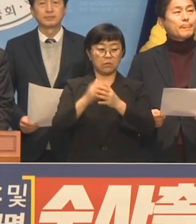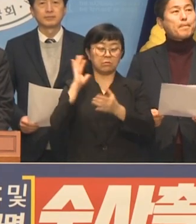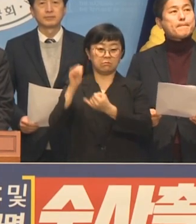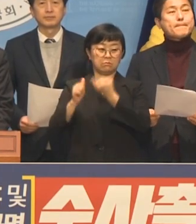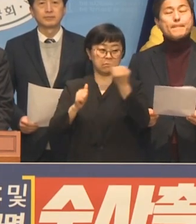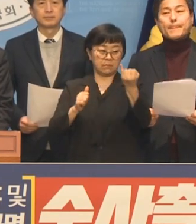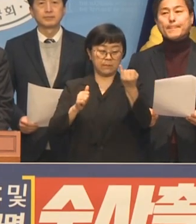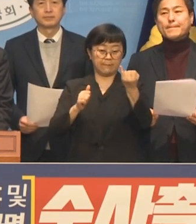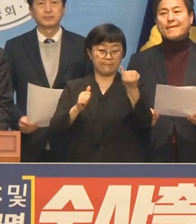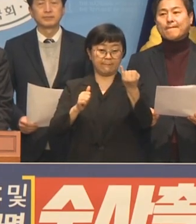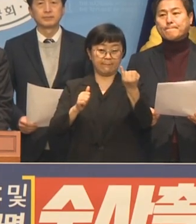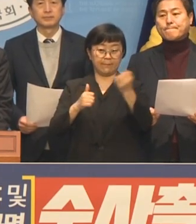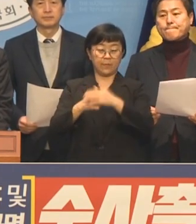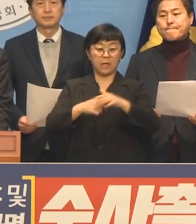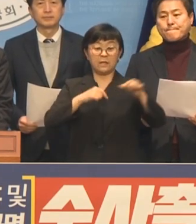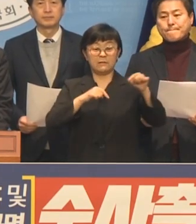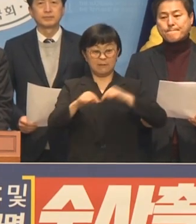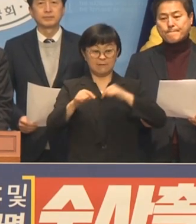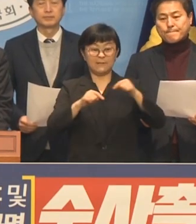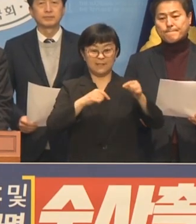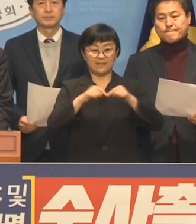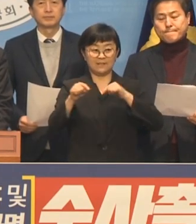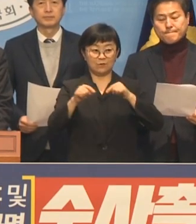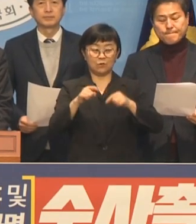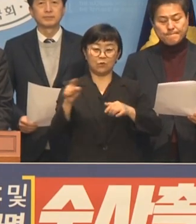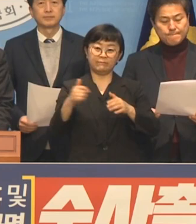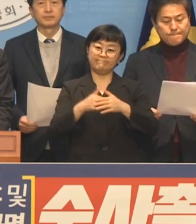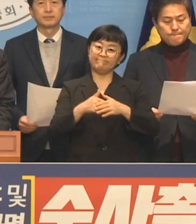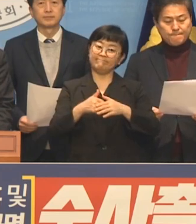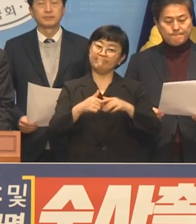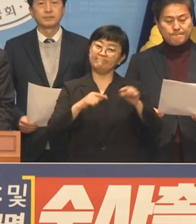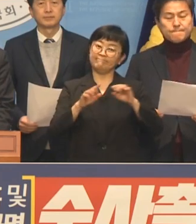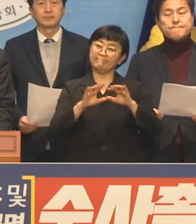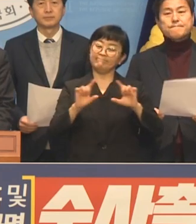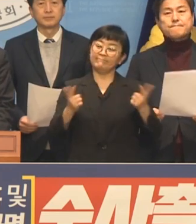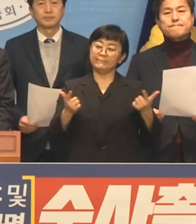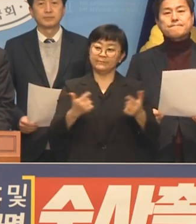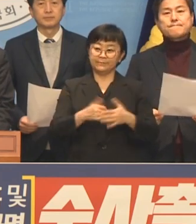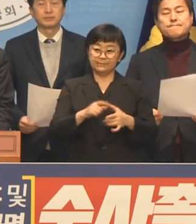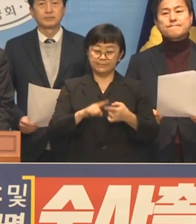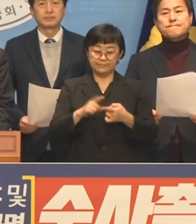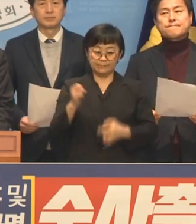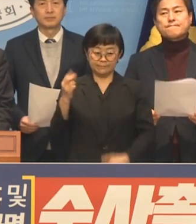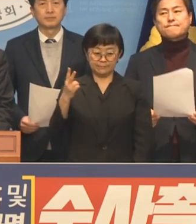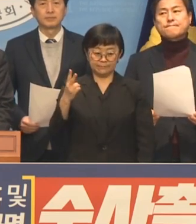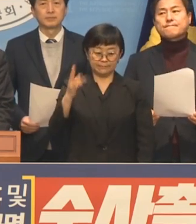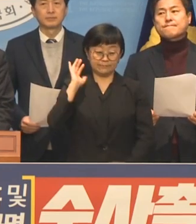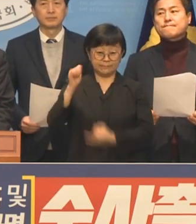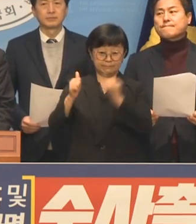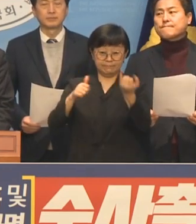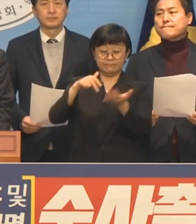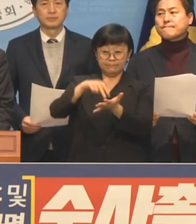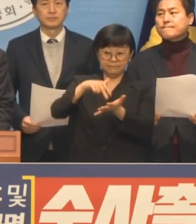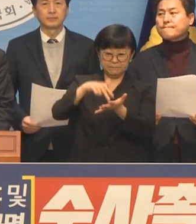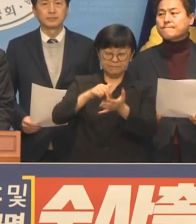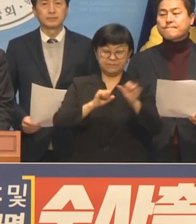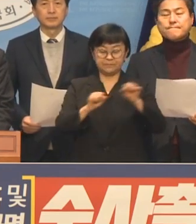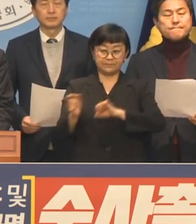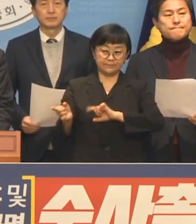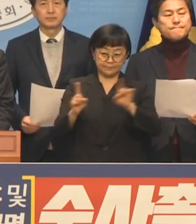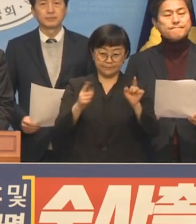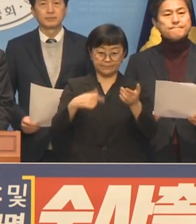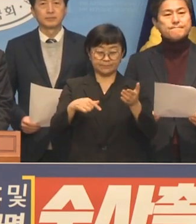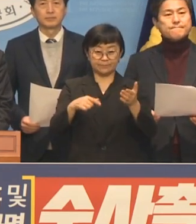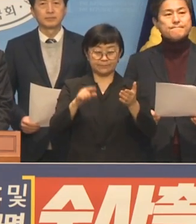여사의 정치 재개, 뭐 정치는 아니겠죠. 그 대통령의 부인으로서의 활동 재개를